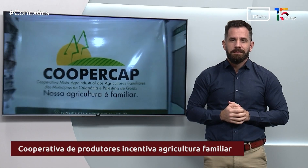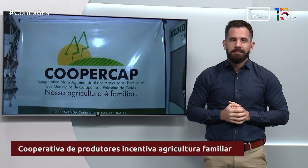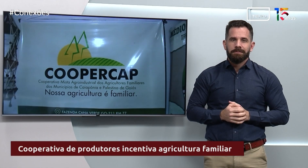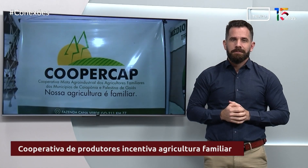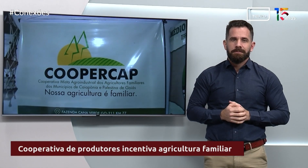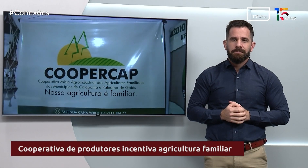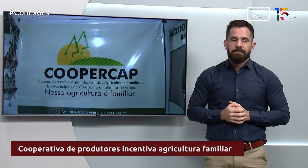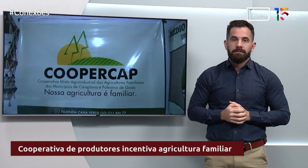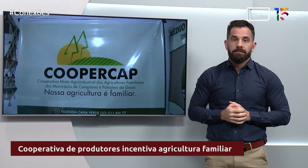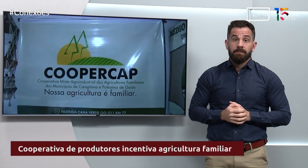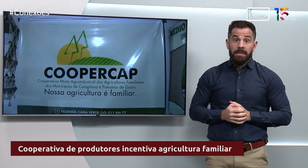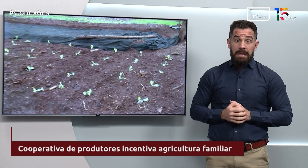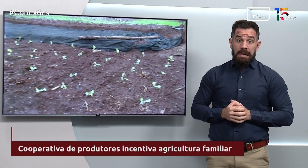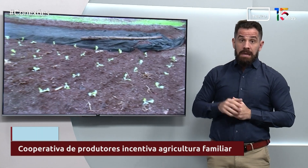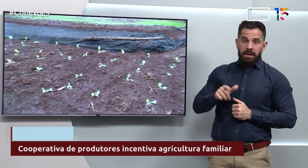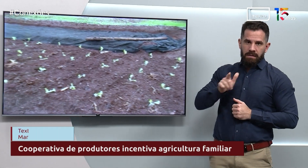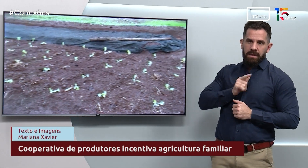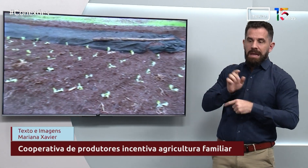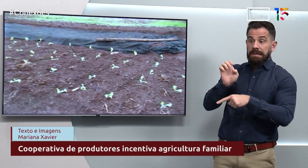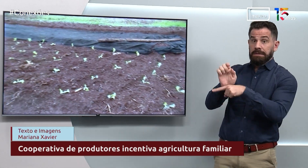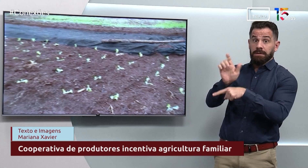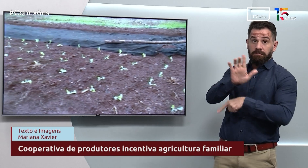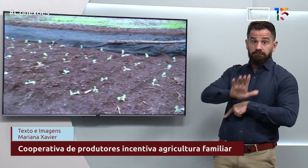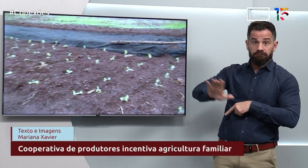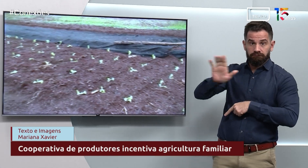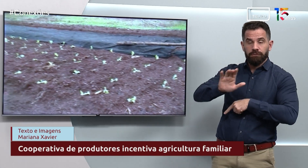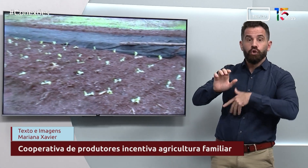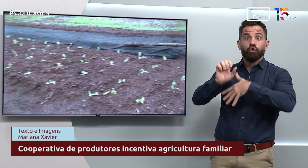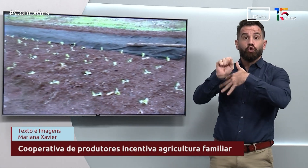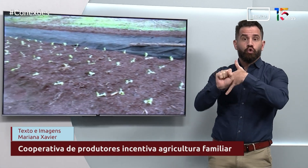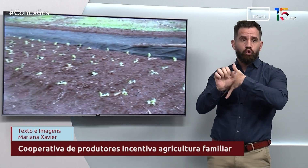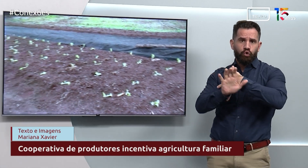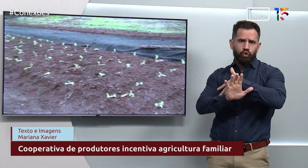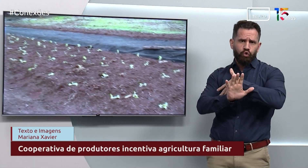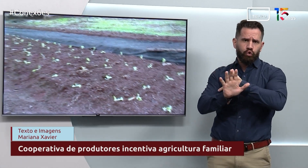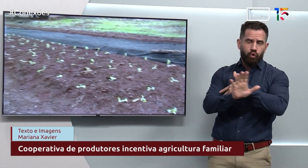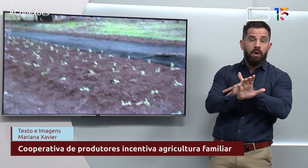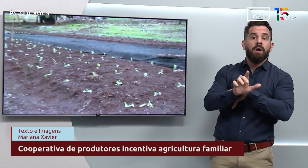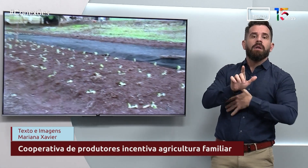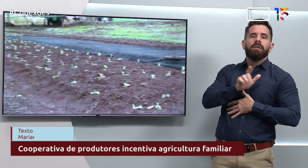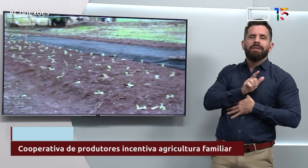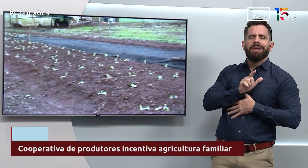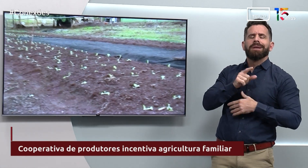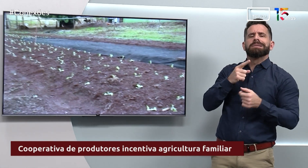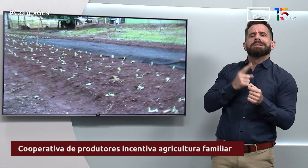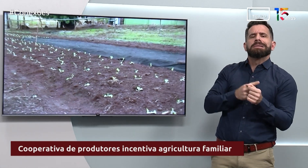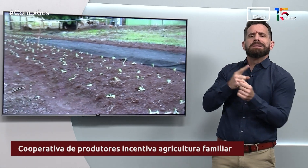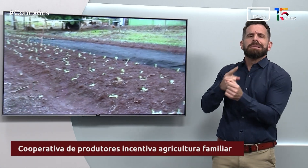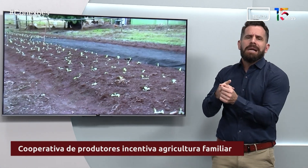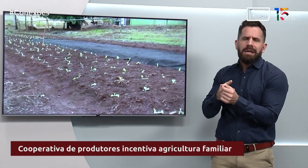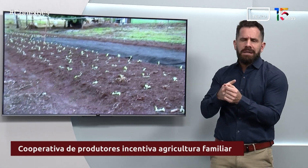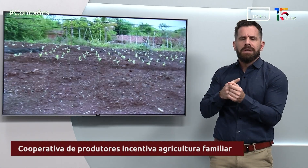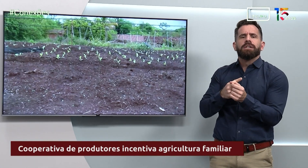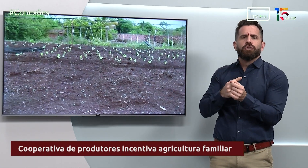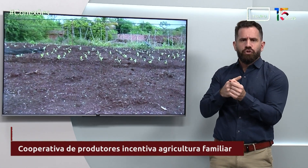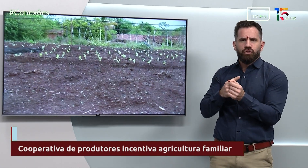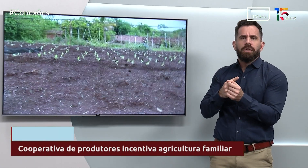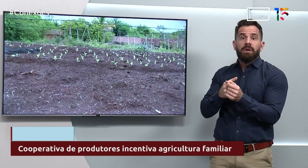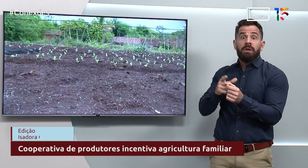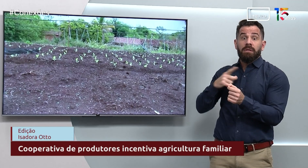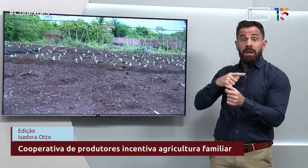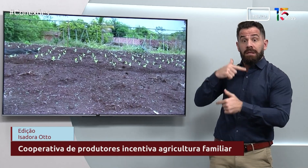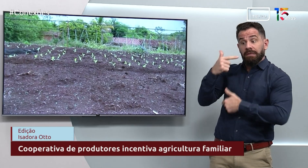No sudoeste de Goiás, na cidade de Caiapônia, Palestina, 34 famílias trabalham juntas na Coopercap,